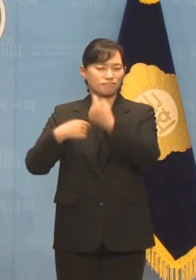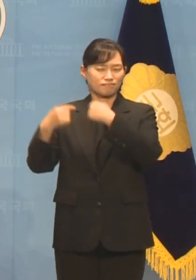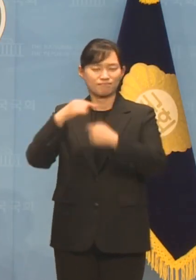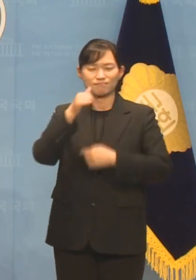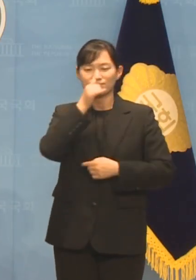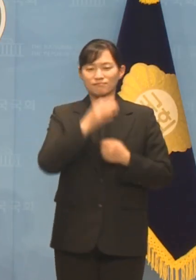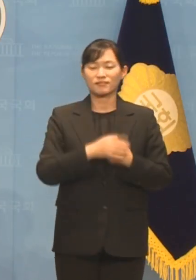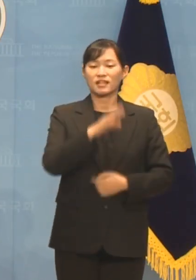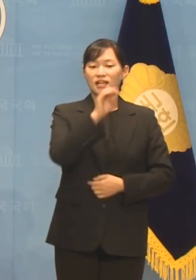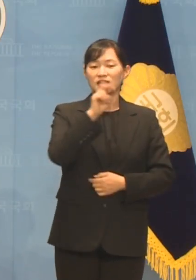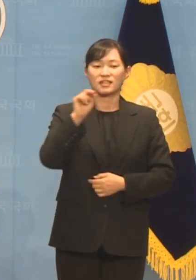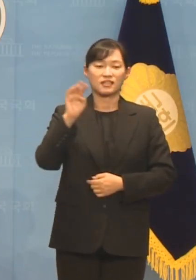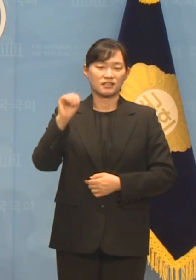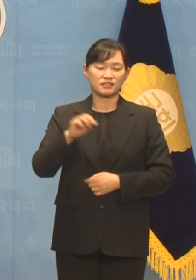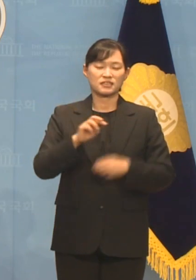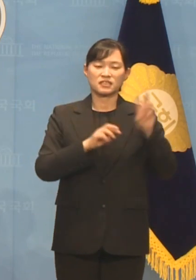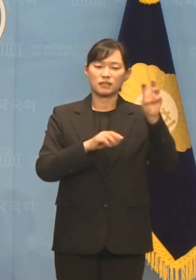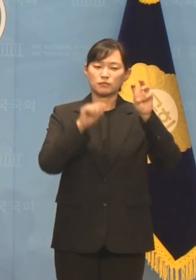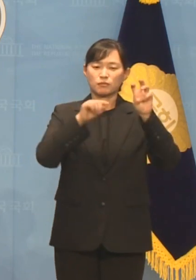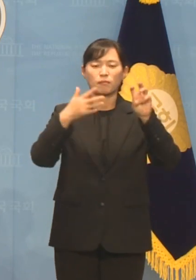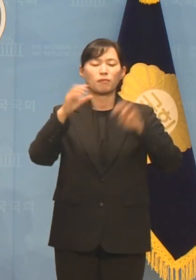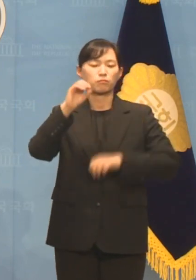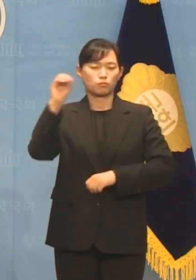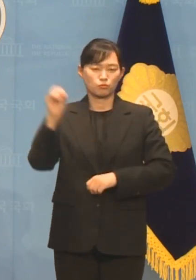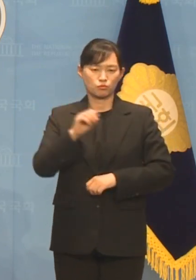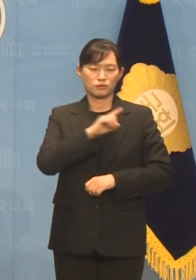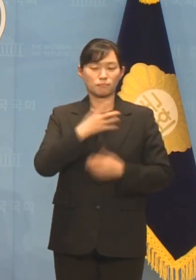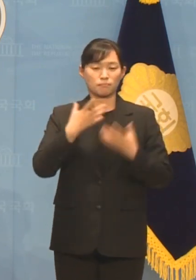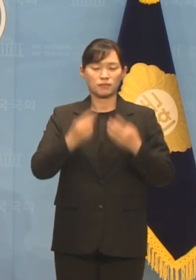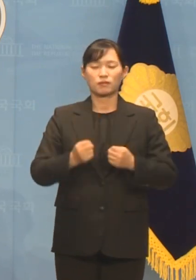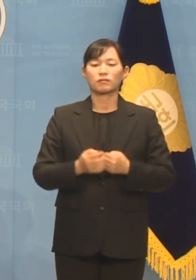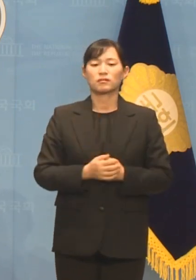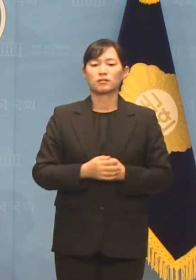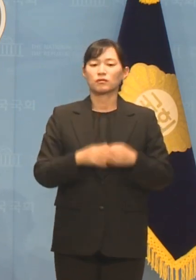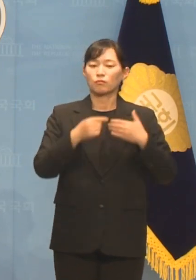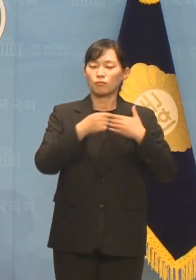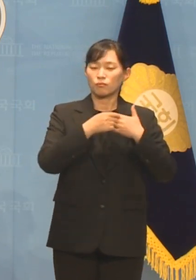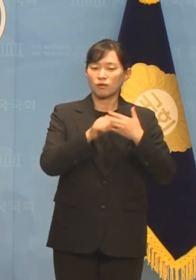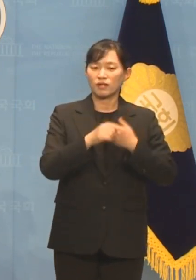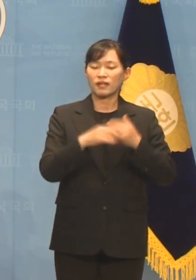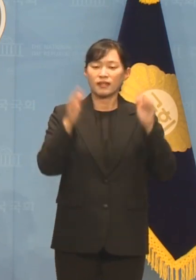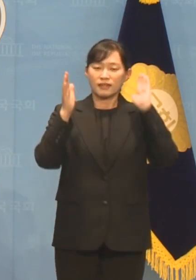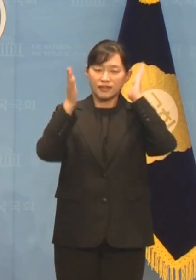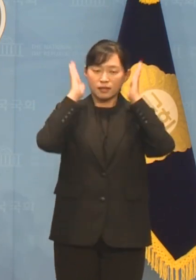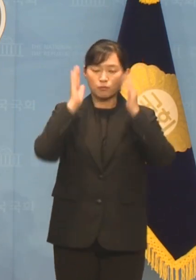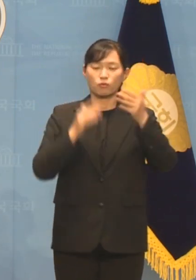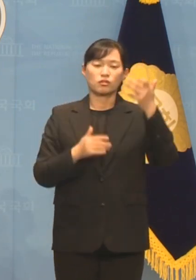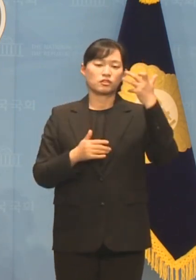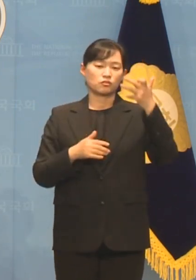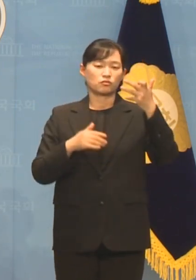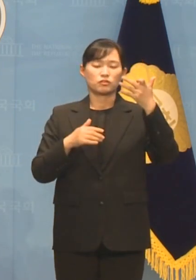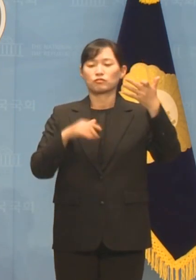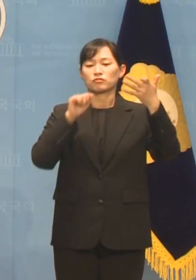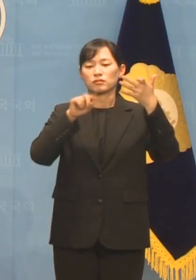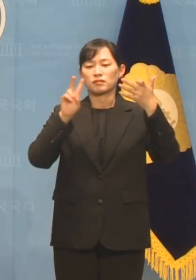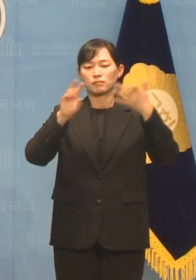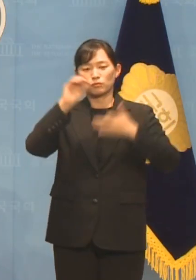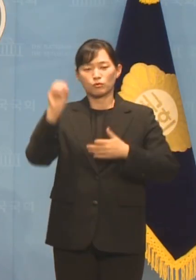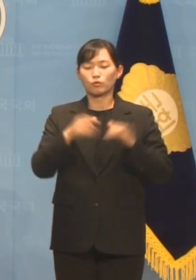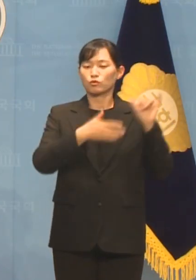매체별로는 SNS가 30.8%로 가장 높은 수치를 기록했고 그 뒤로는 네이버 19.2%,